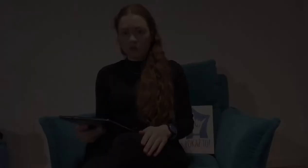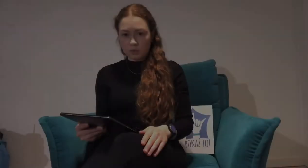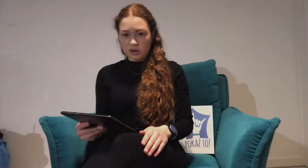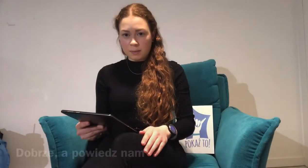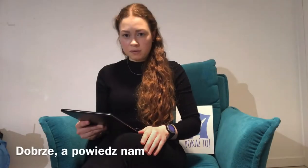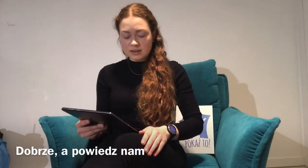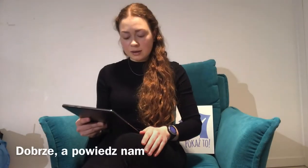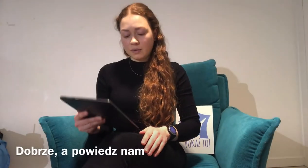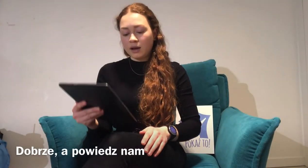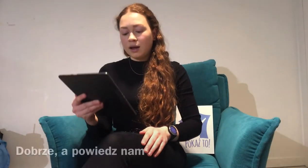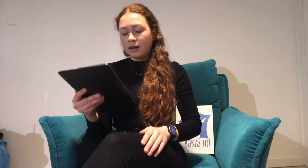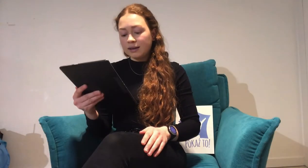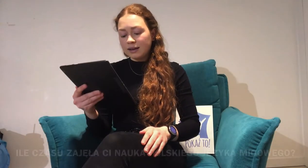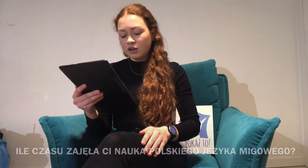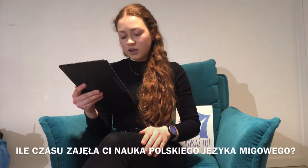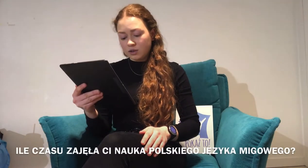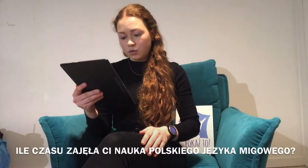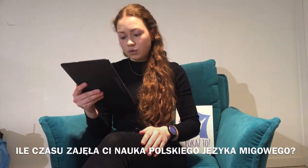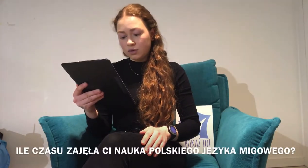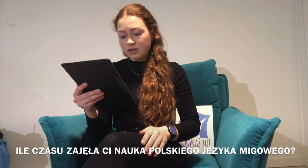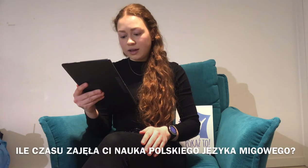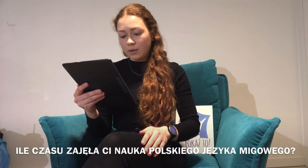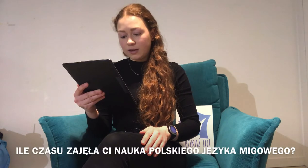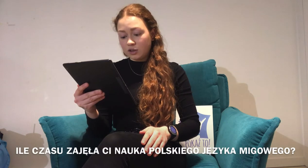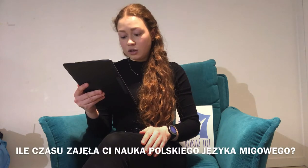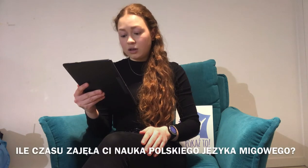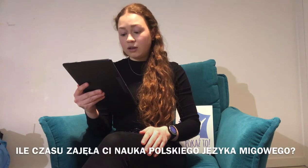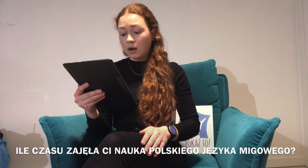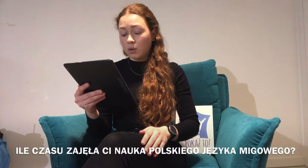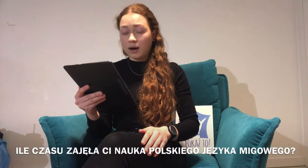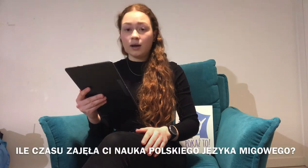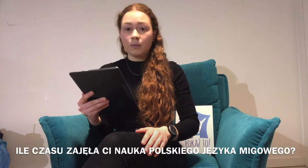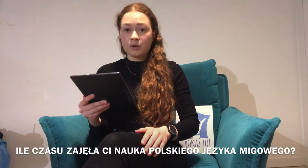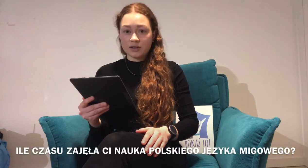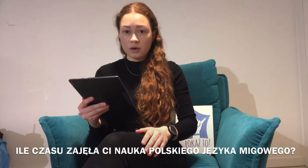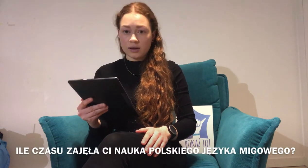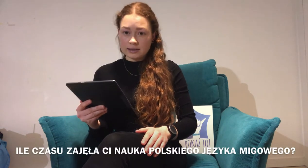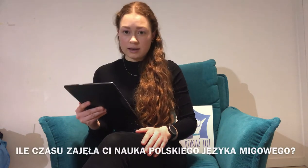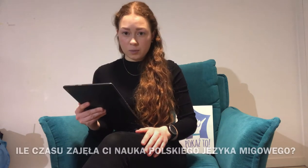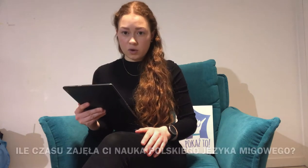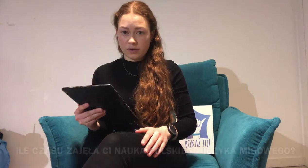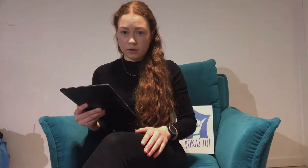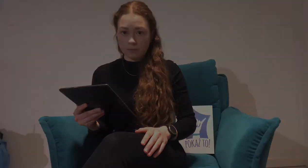Dobrze, a powiedz nam, ile czasu zajęła Ci nauka polskiego języka migowego?